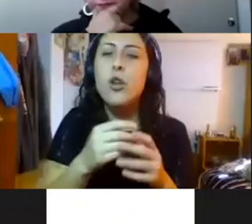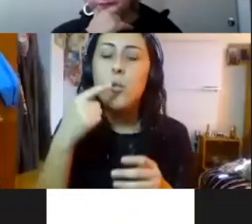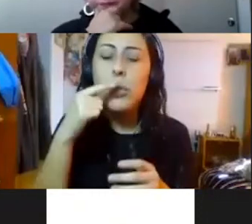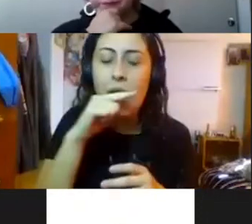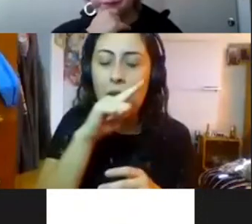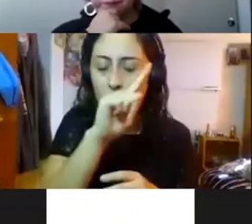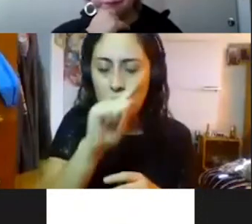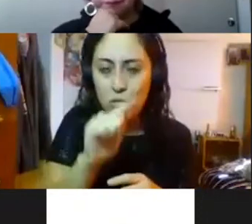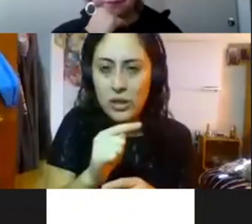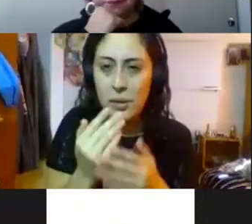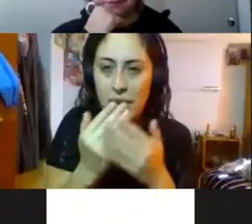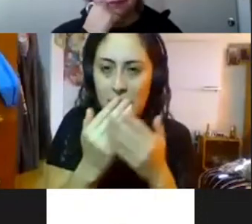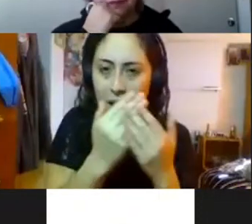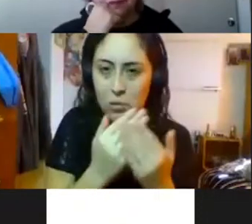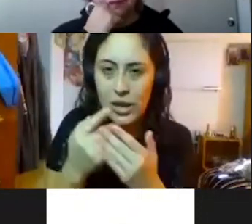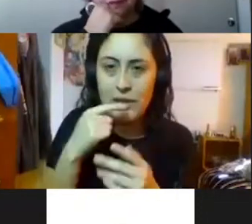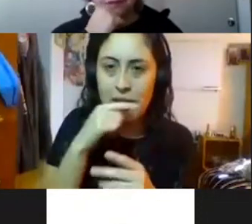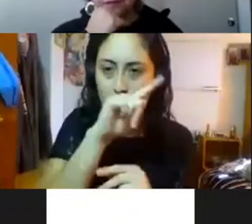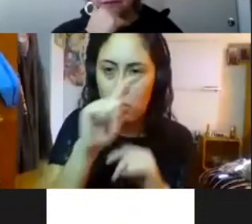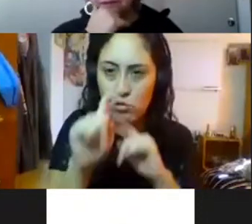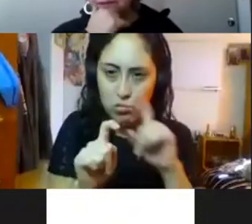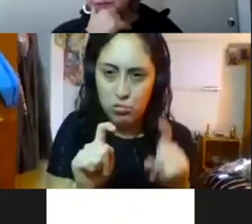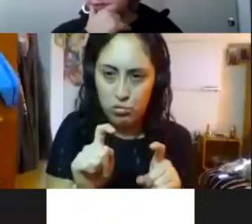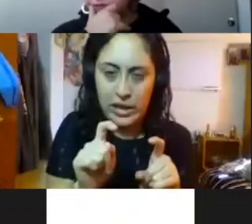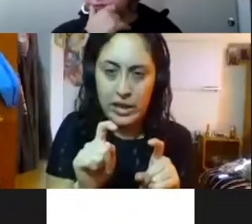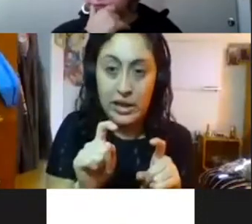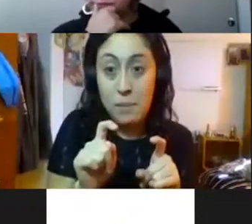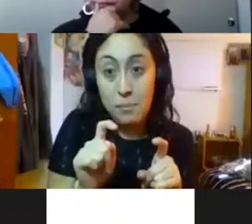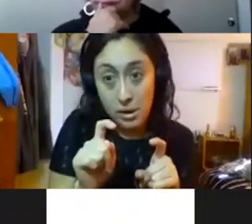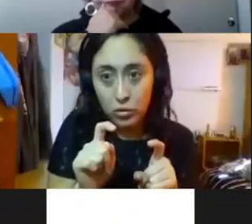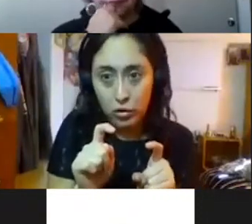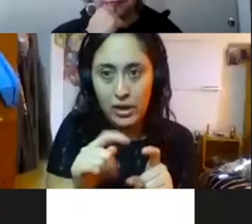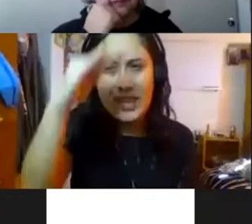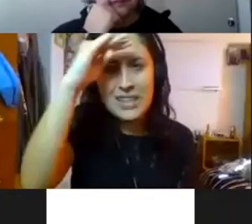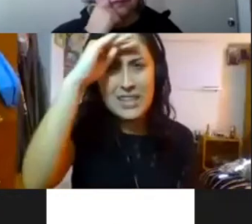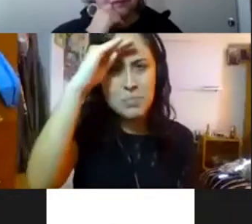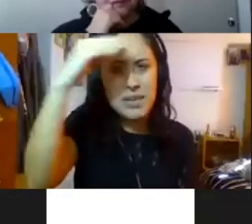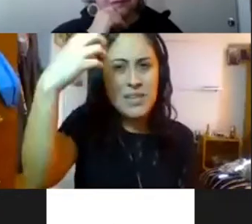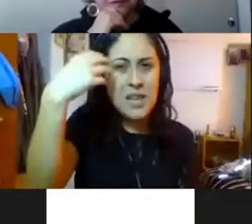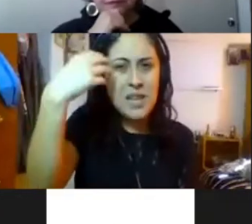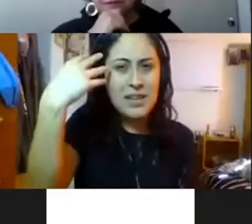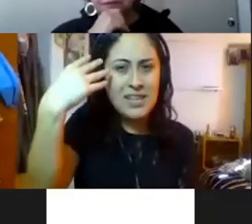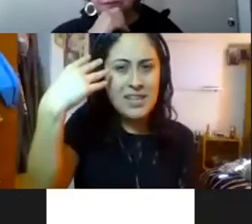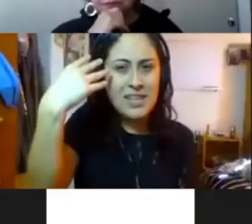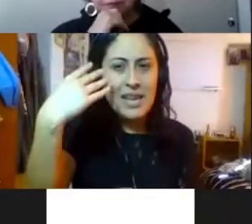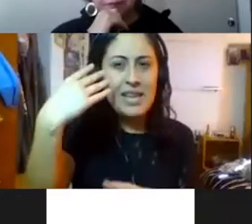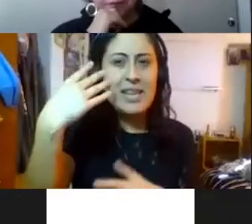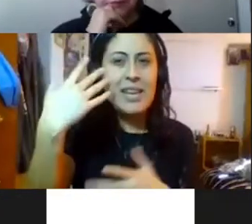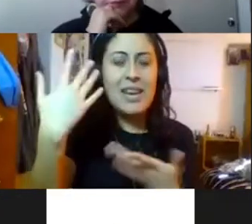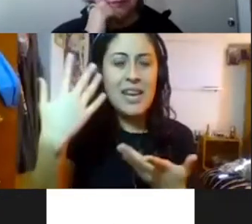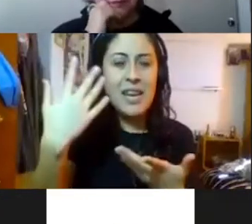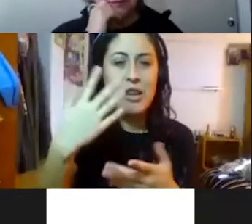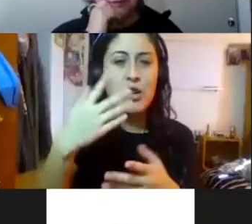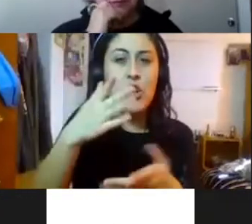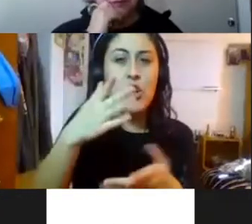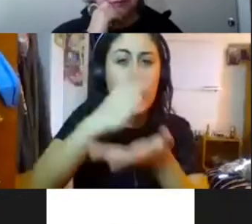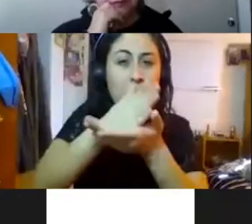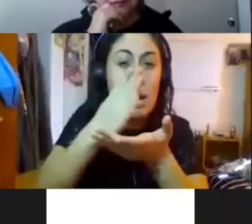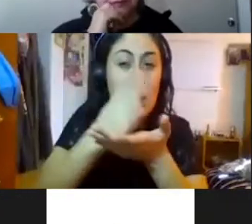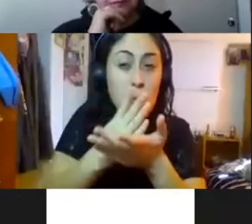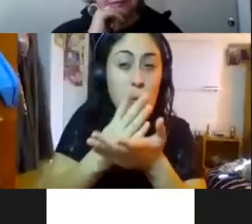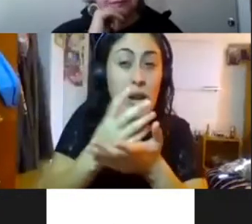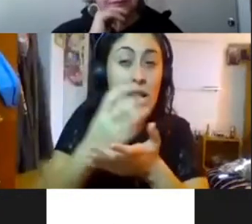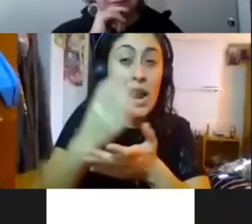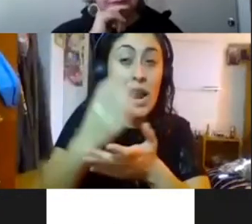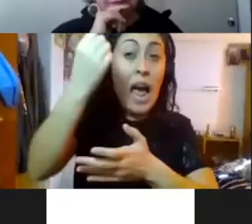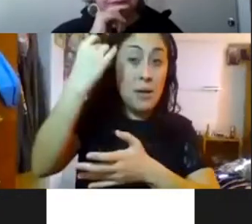Pero una consulta para la estudiante que la preguntó, ¿estas experiencias de aprendizaje tienen que ver con lo que la escuela